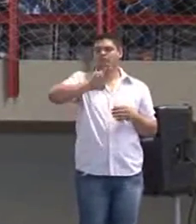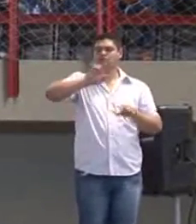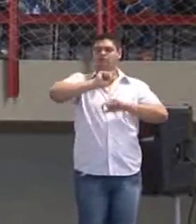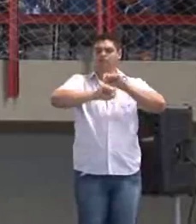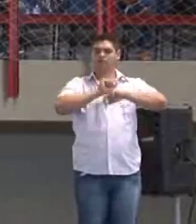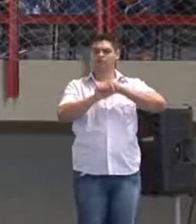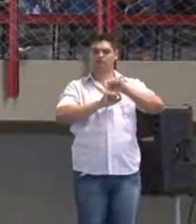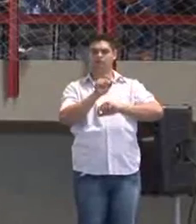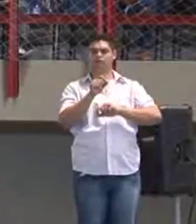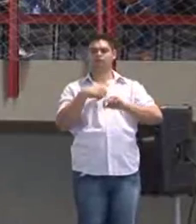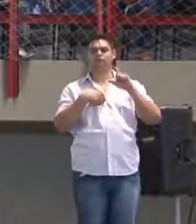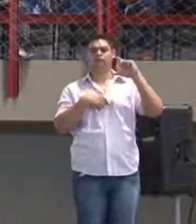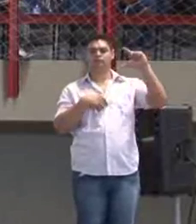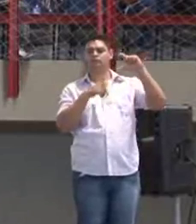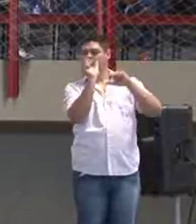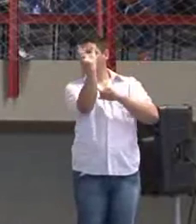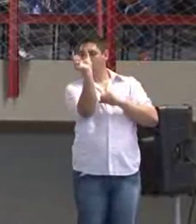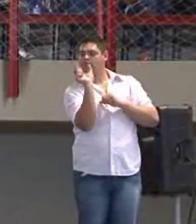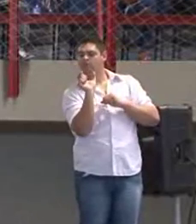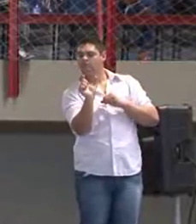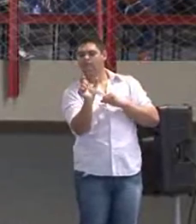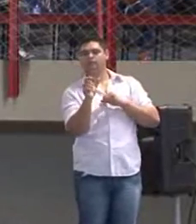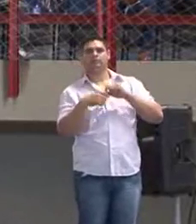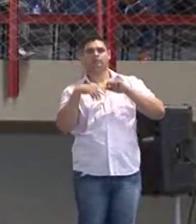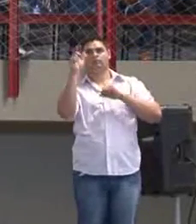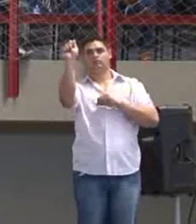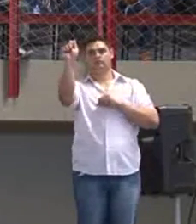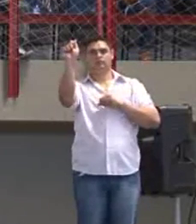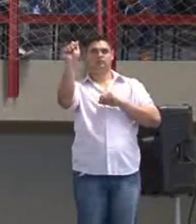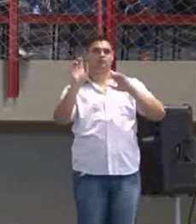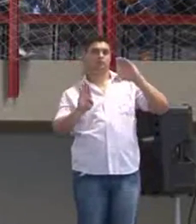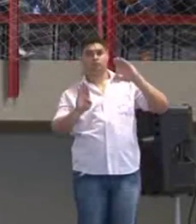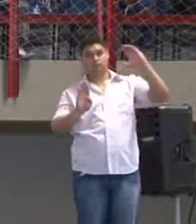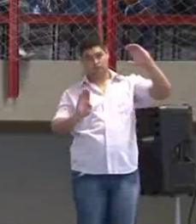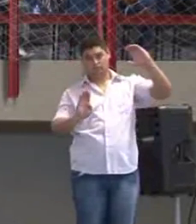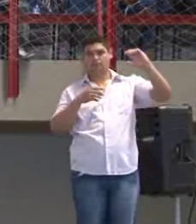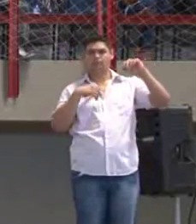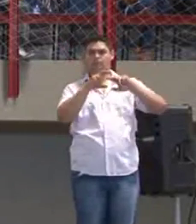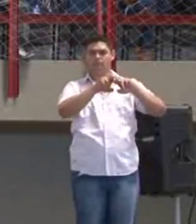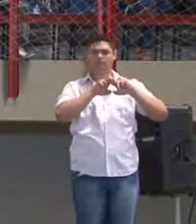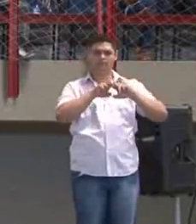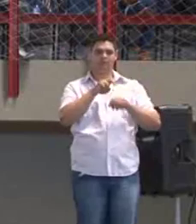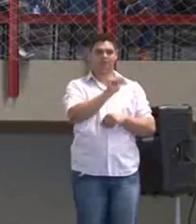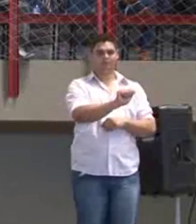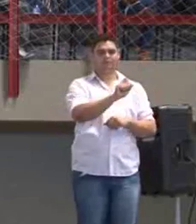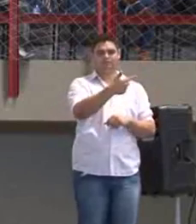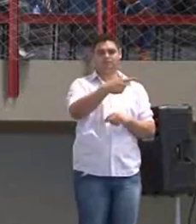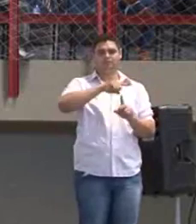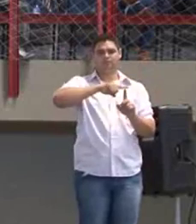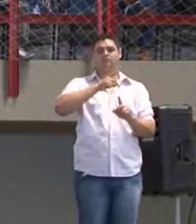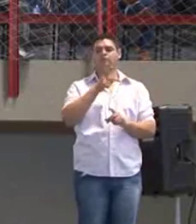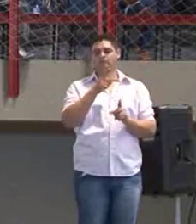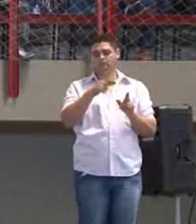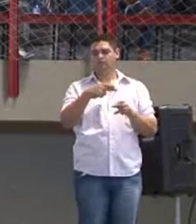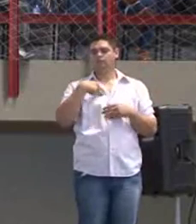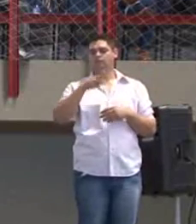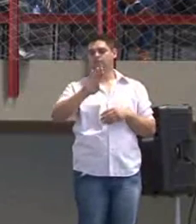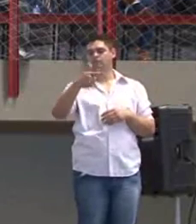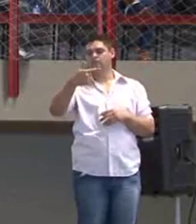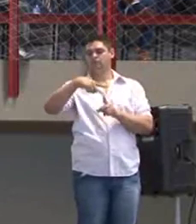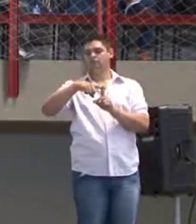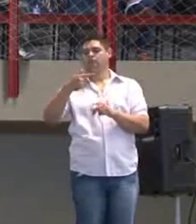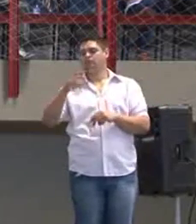variáveis que estão apresentadas aí, a hipotenusa é o A, os catetos são B e C. Então, vai ficar A ao quadrado igual a B ao quadrado